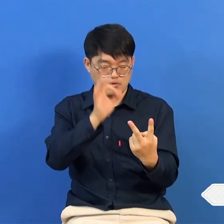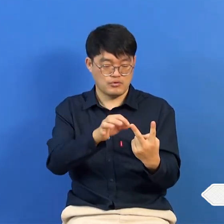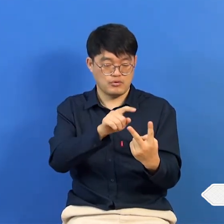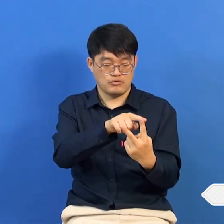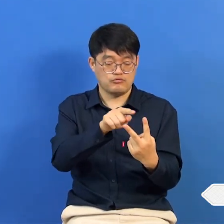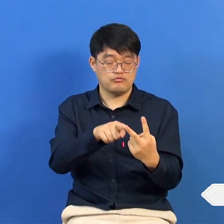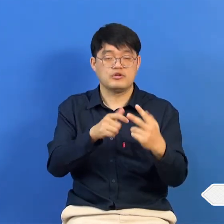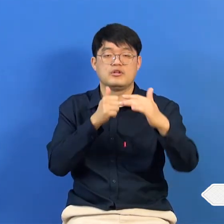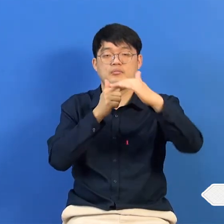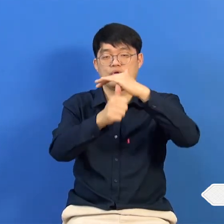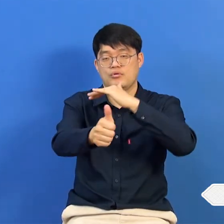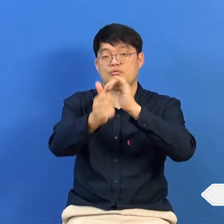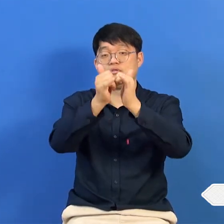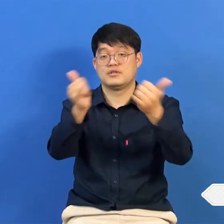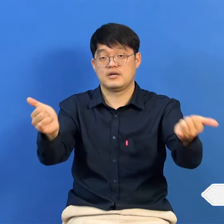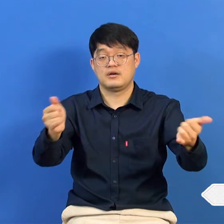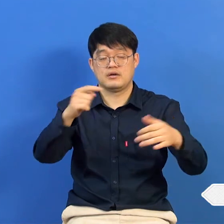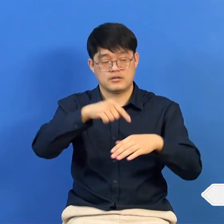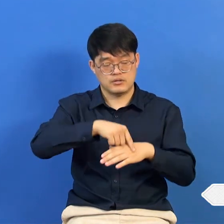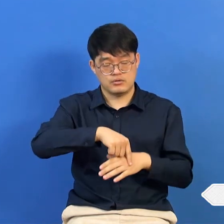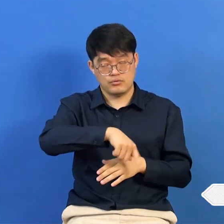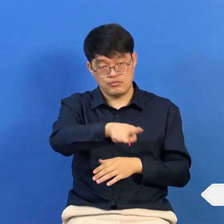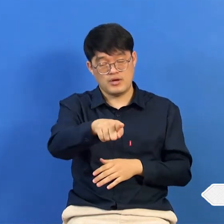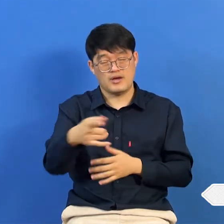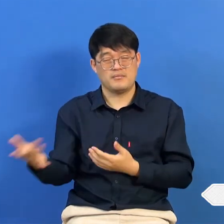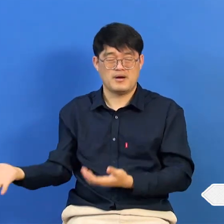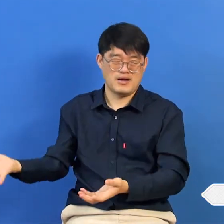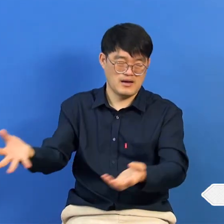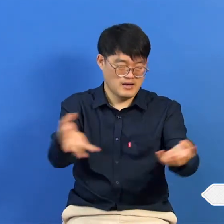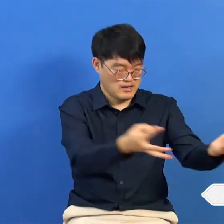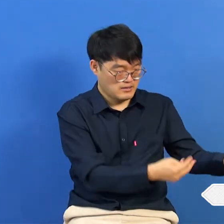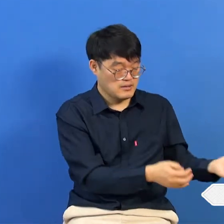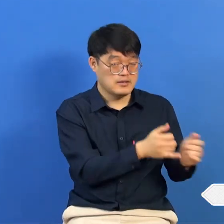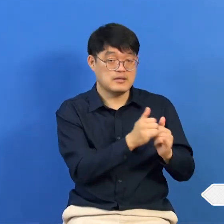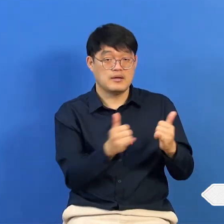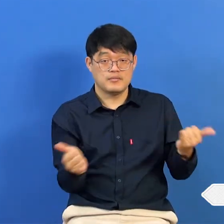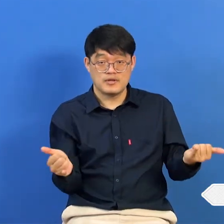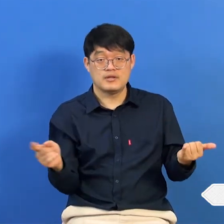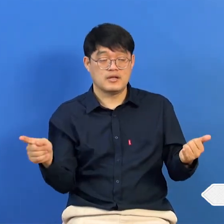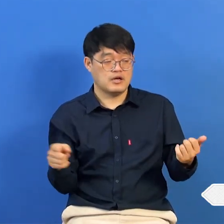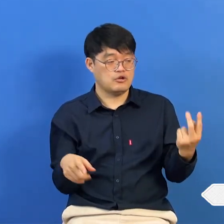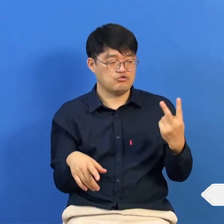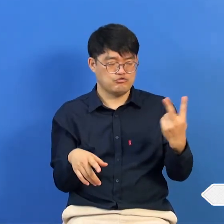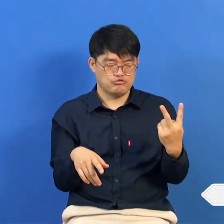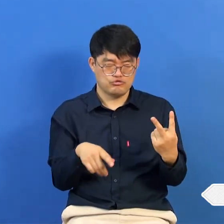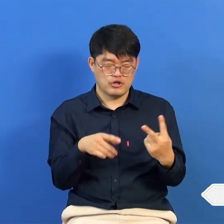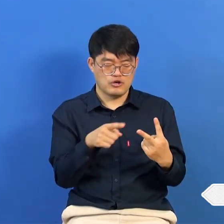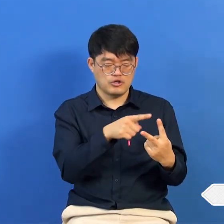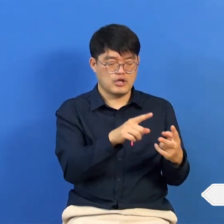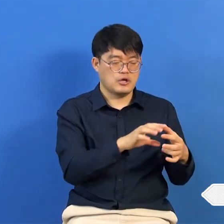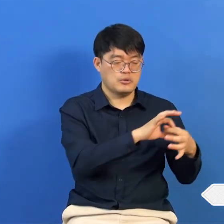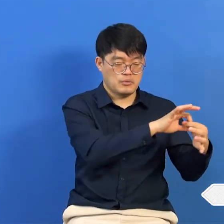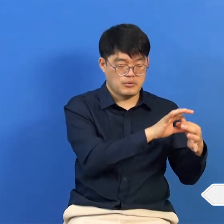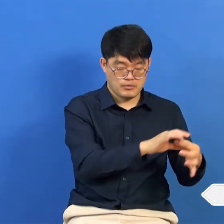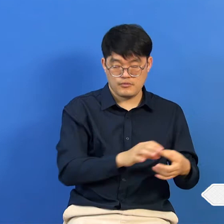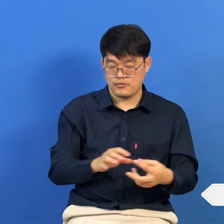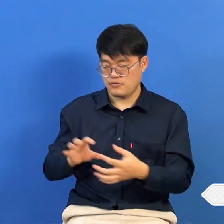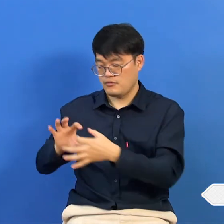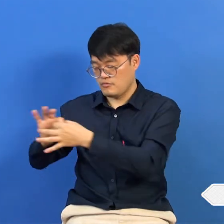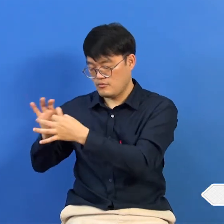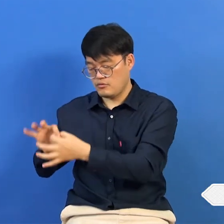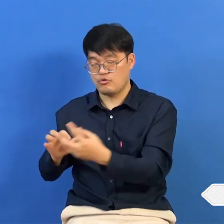대표자입니다. 나머지 수많은 사람들은 다 그 둘 중에 어느 한쪽에 속해